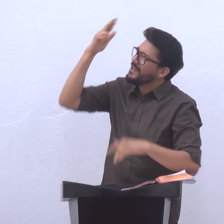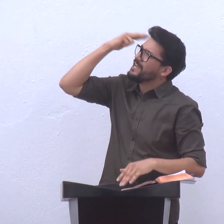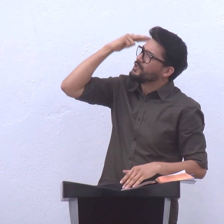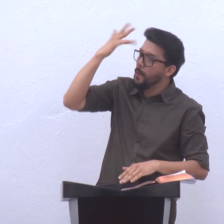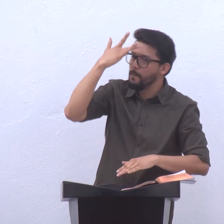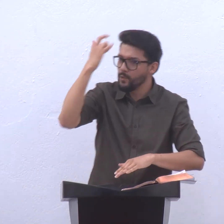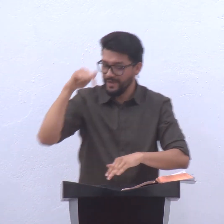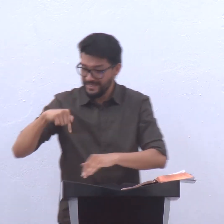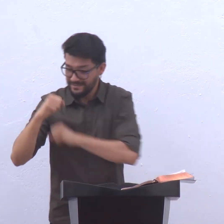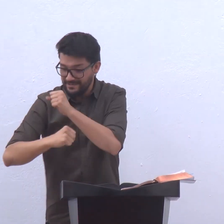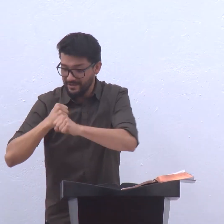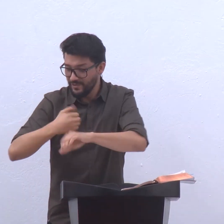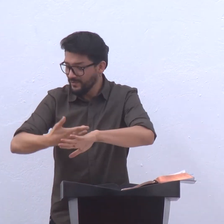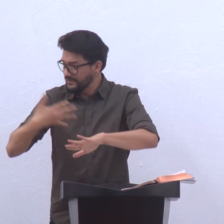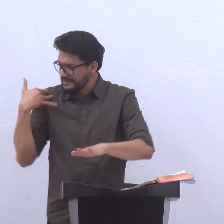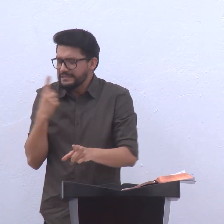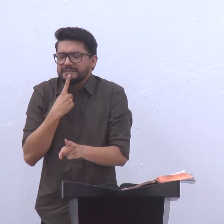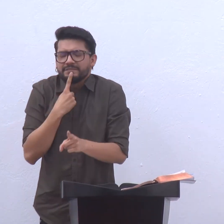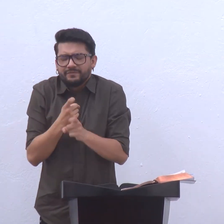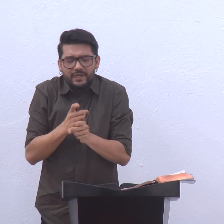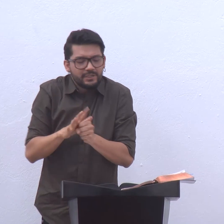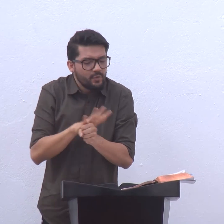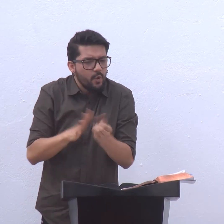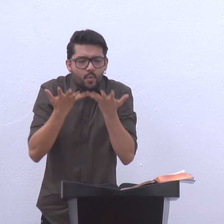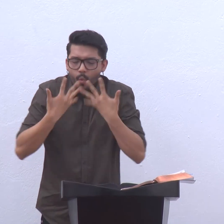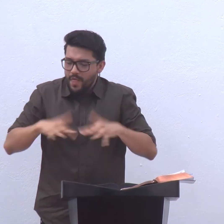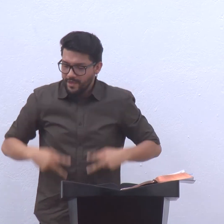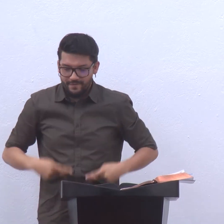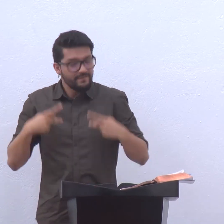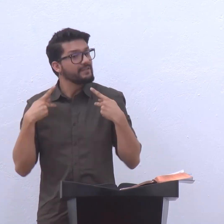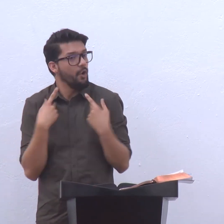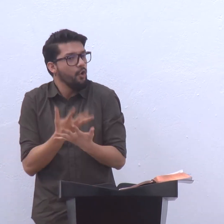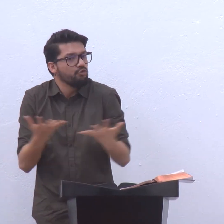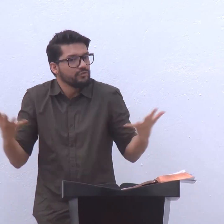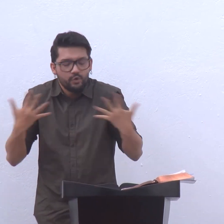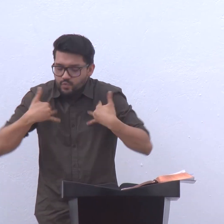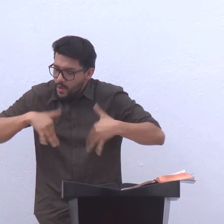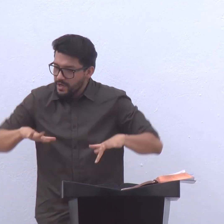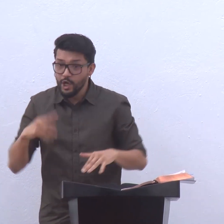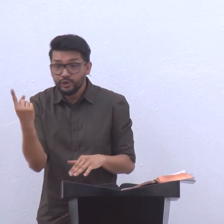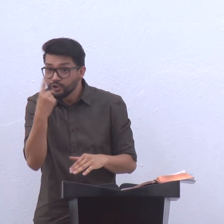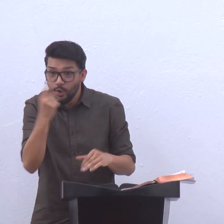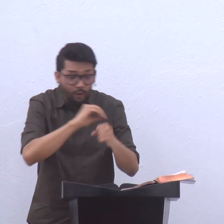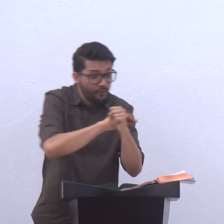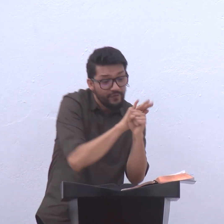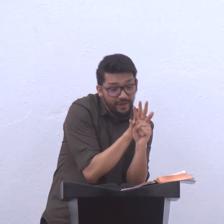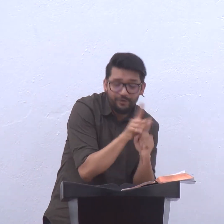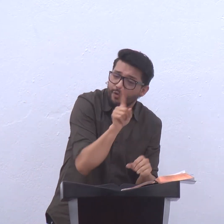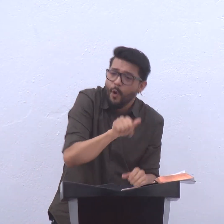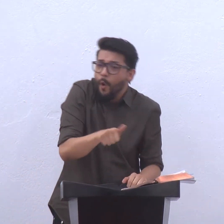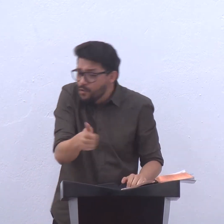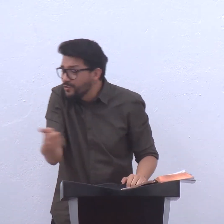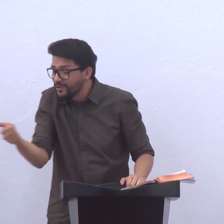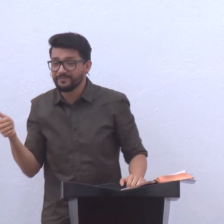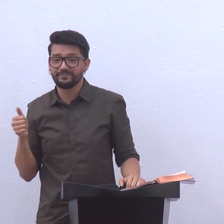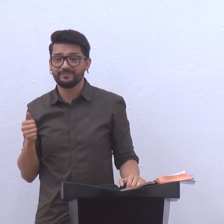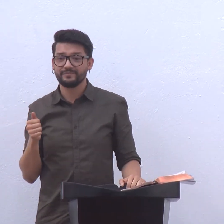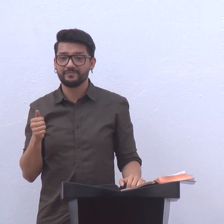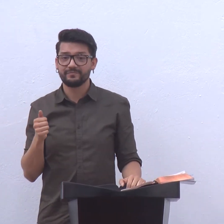Iglesia, es el momento de entenderlo. Sí, este año ha sido muy difícil. No solo por el